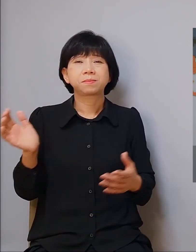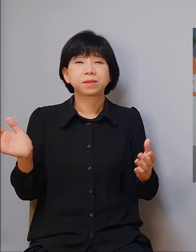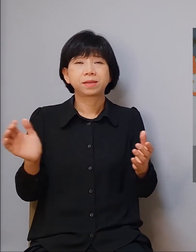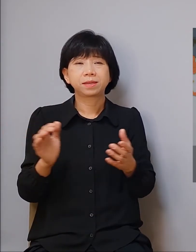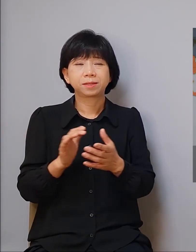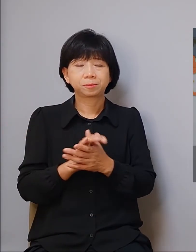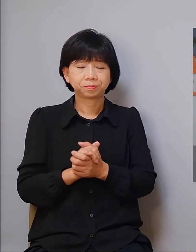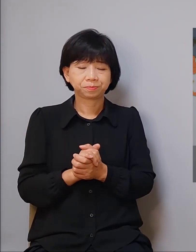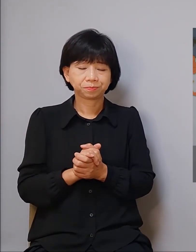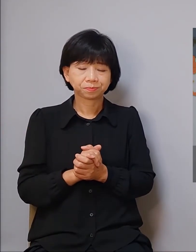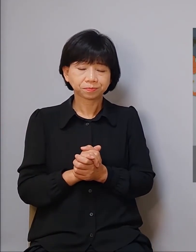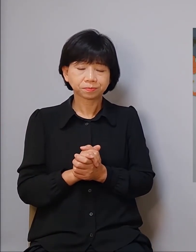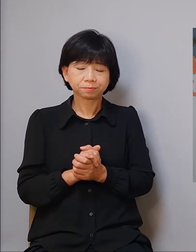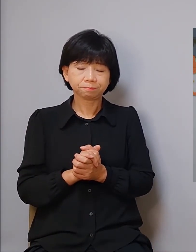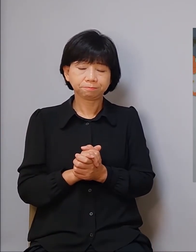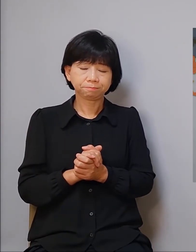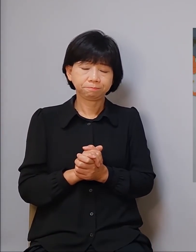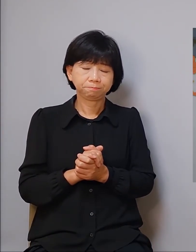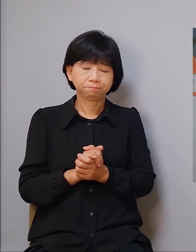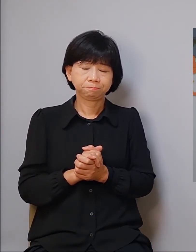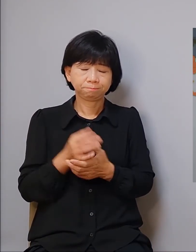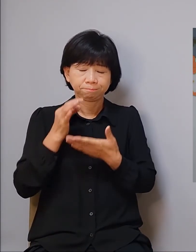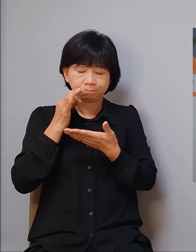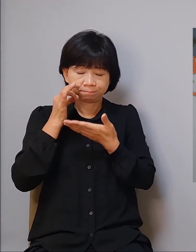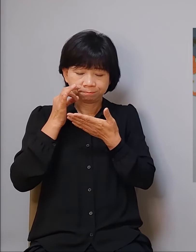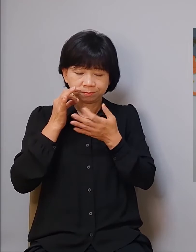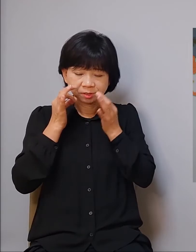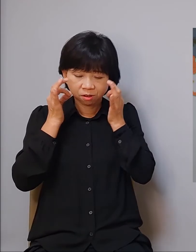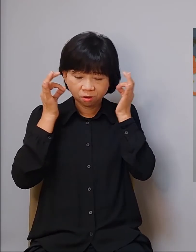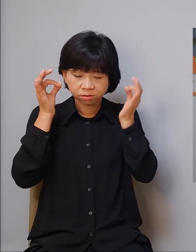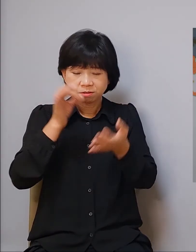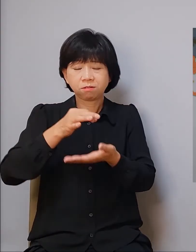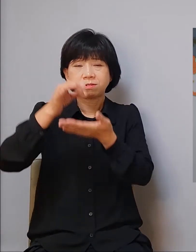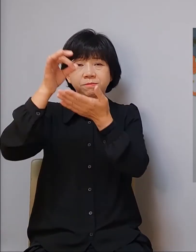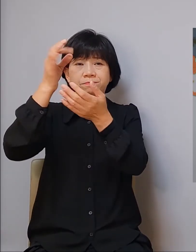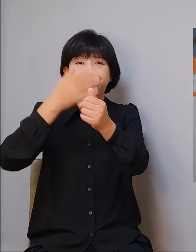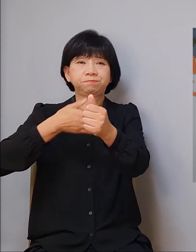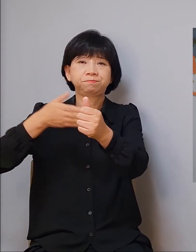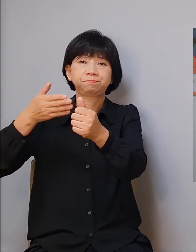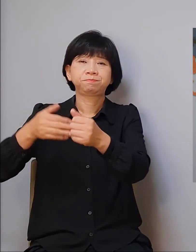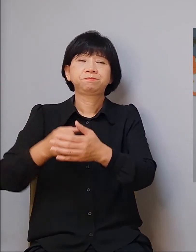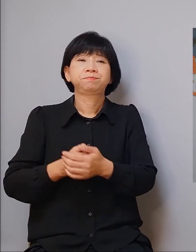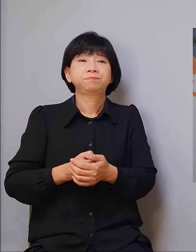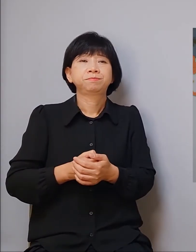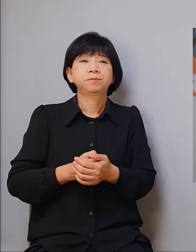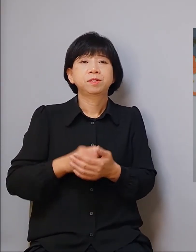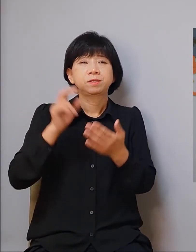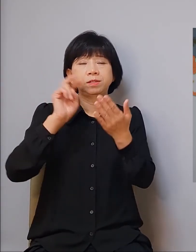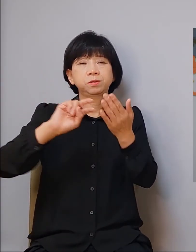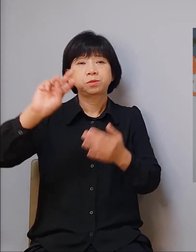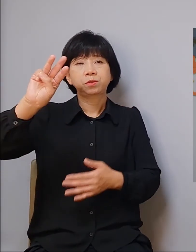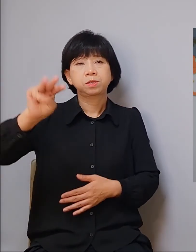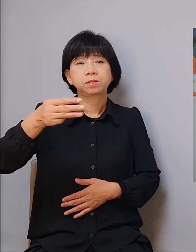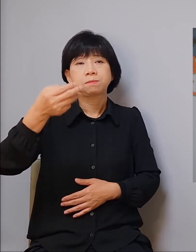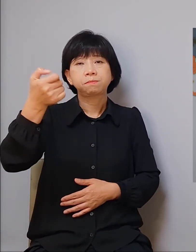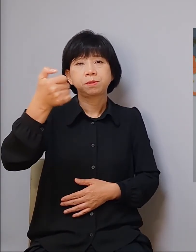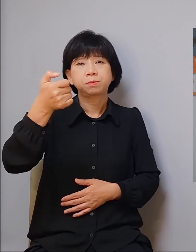섬기리. 아멘. 우리 정성스럽게 준비한 예물 하나님께 드립니다.